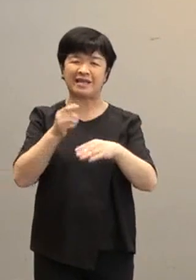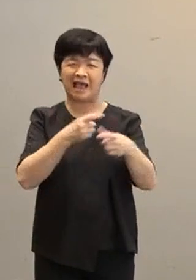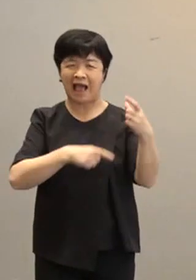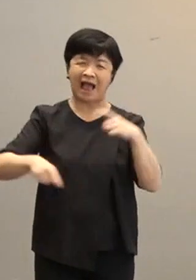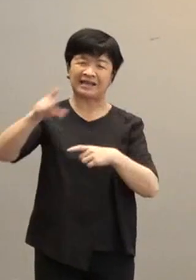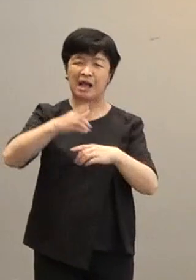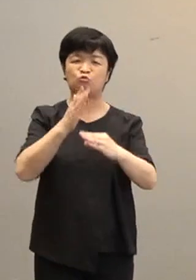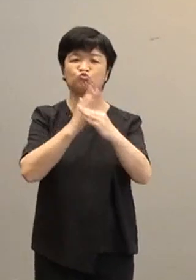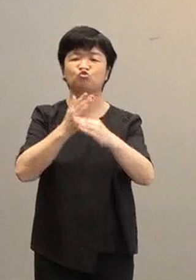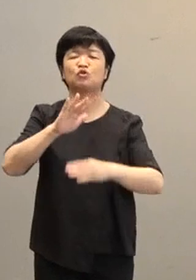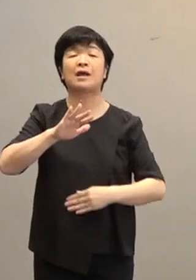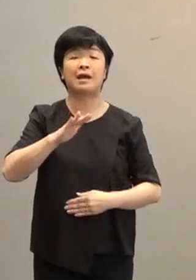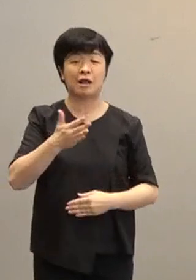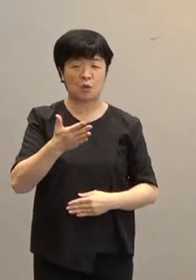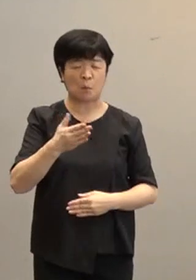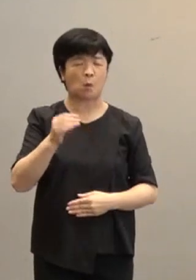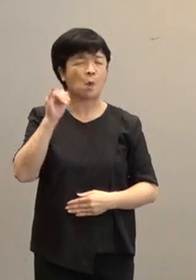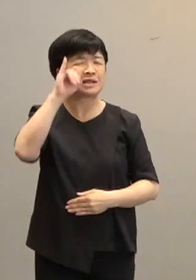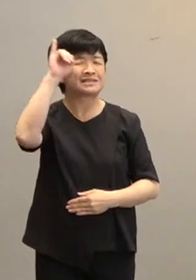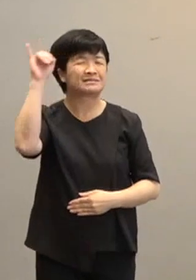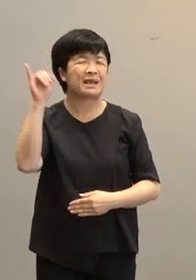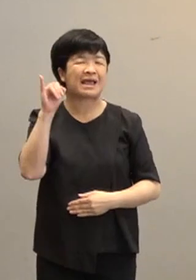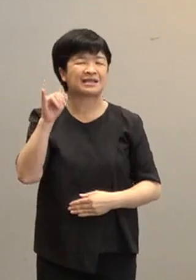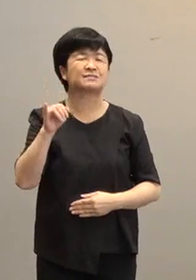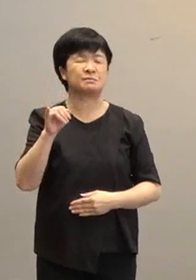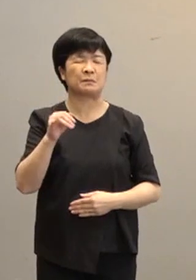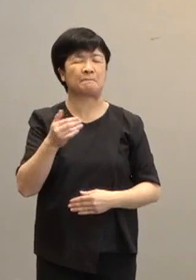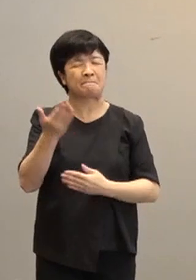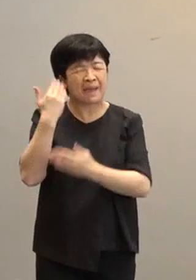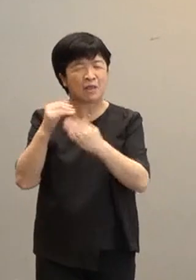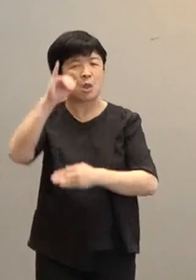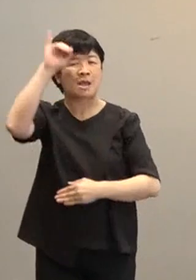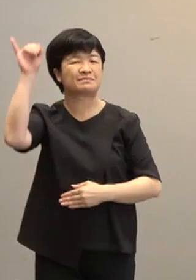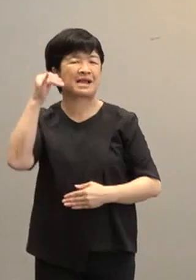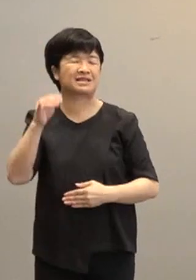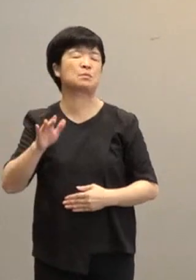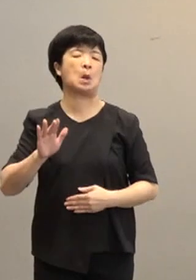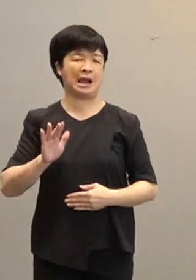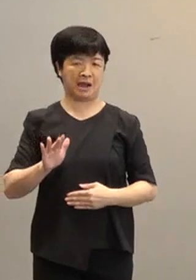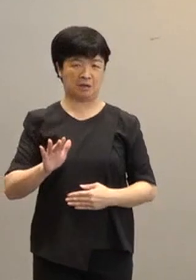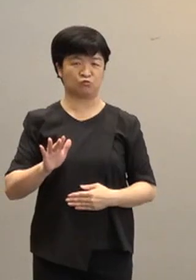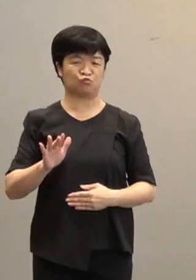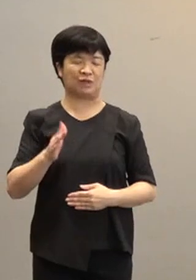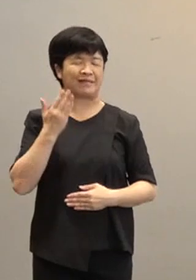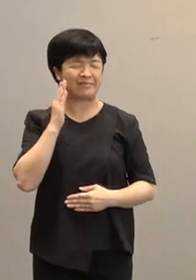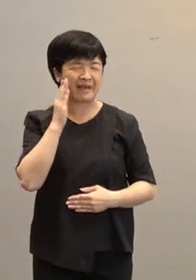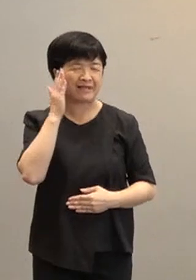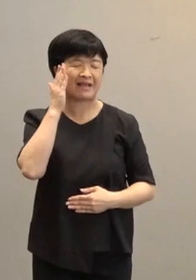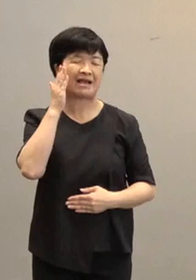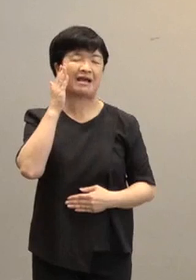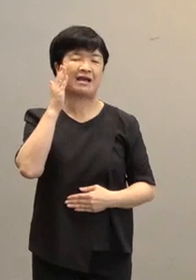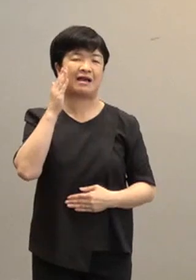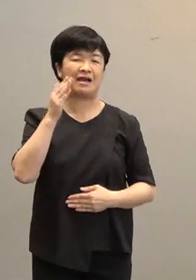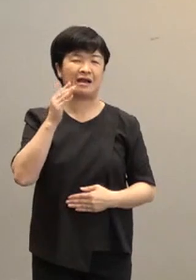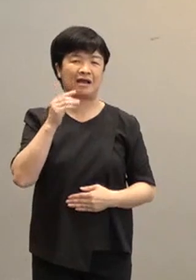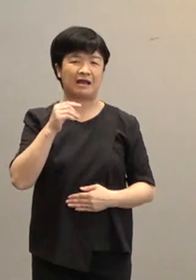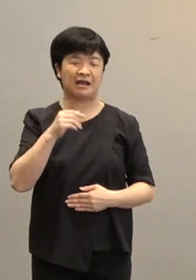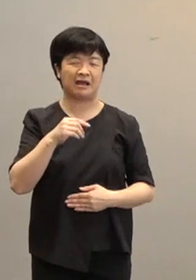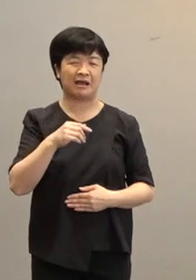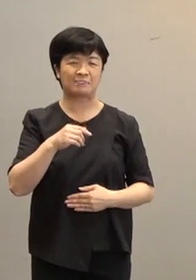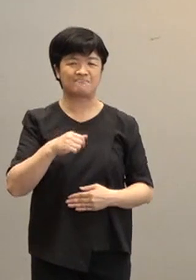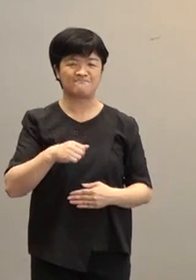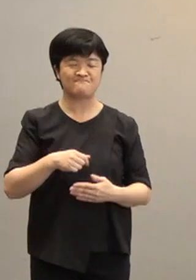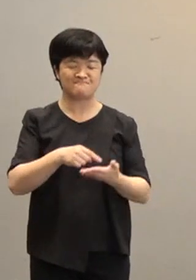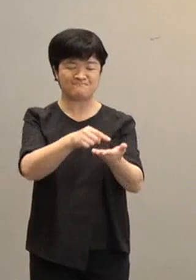ども、どうしてもそのイメージも含めて、なかなかですね、十分な志願者が多いわけ